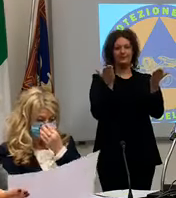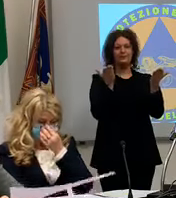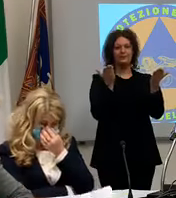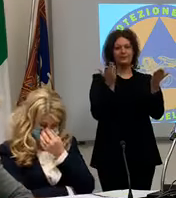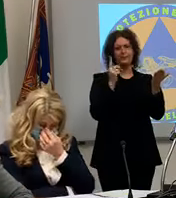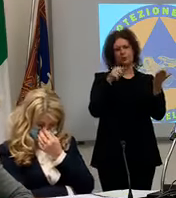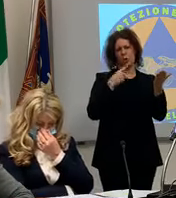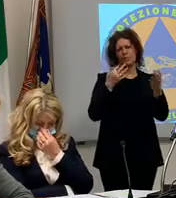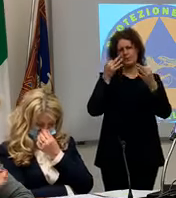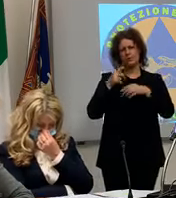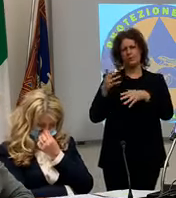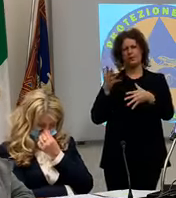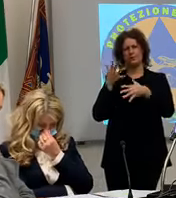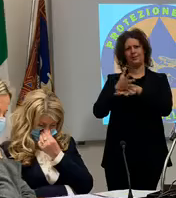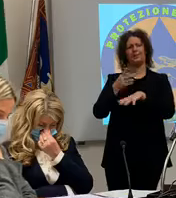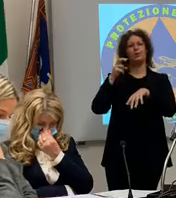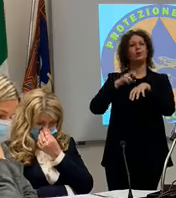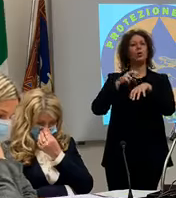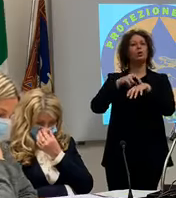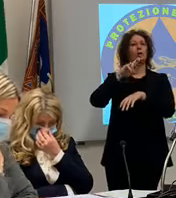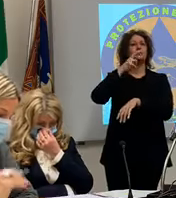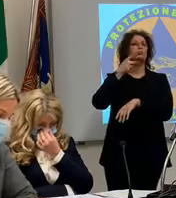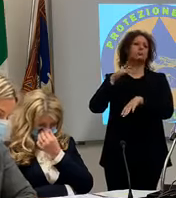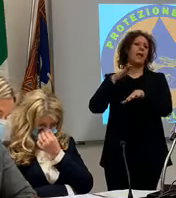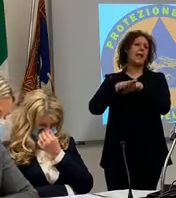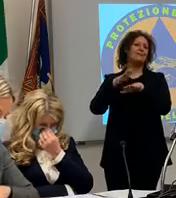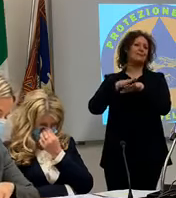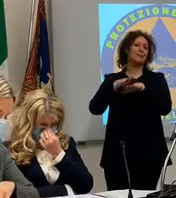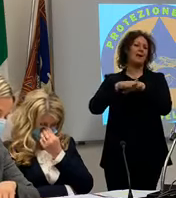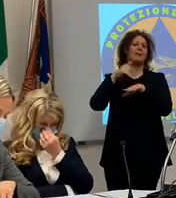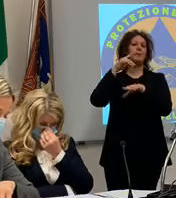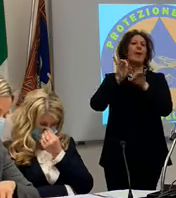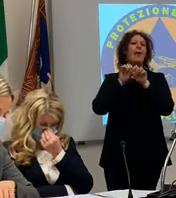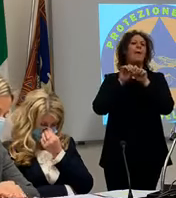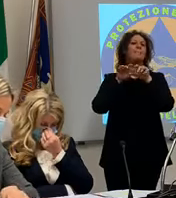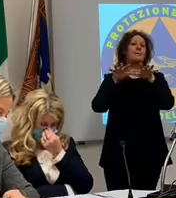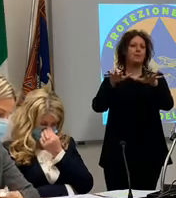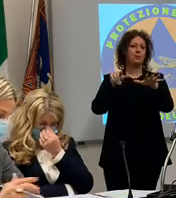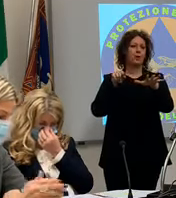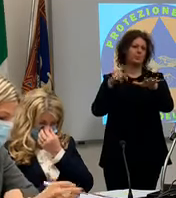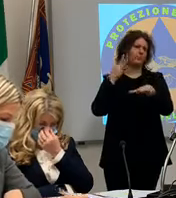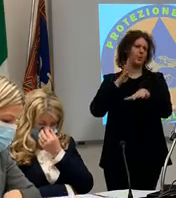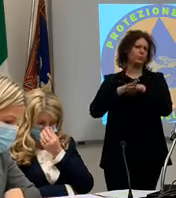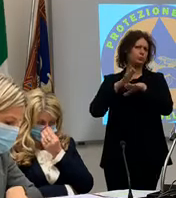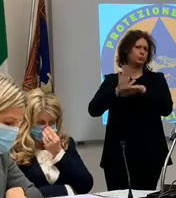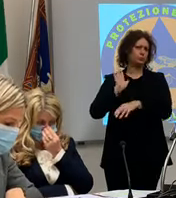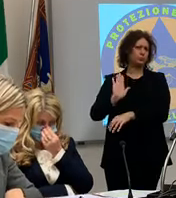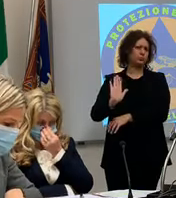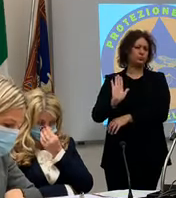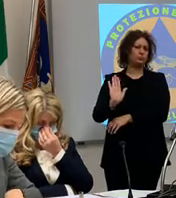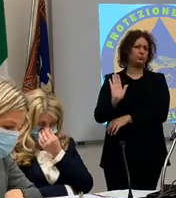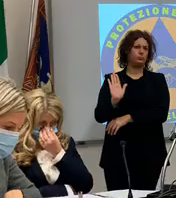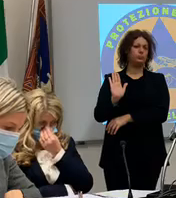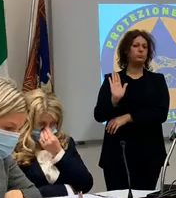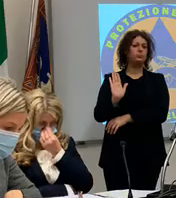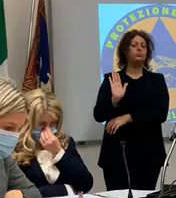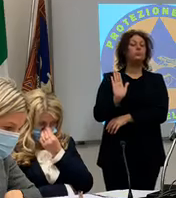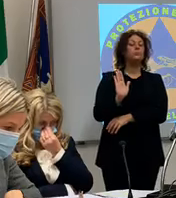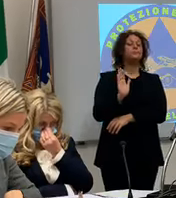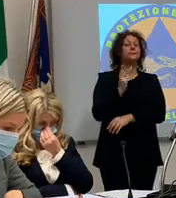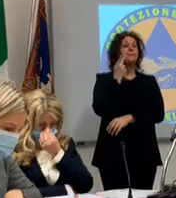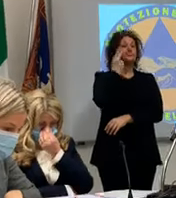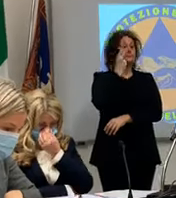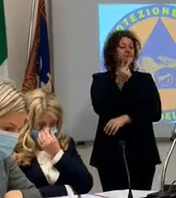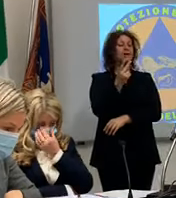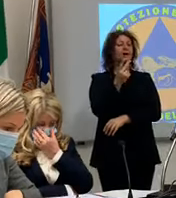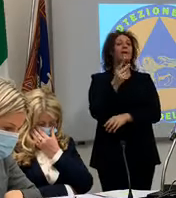dottoressa russo che è la massima esperta di epidemiologia si occupa proprio questa è la sua materia che il tema del contagio lo si vede poi vi darà